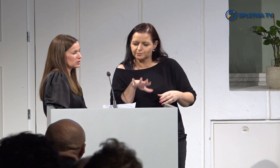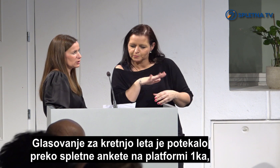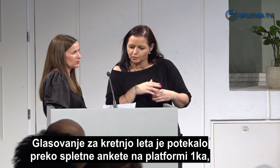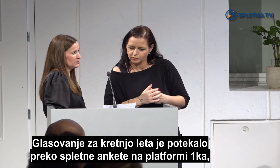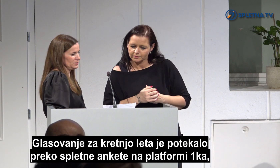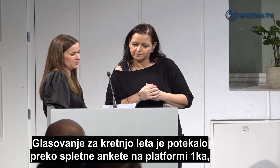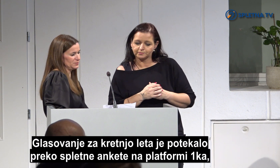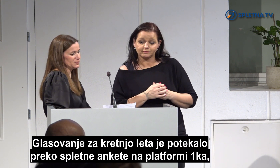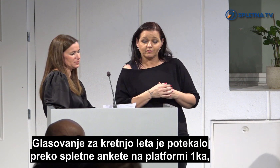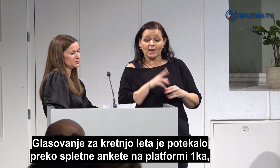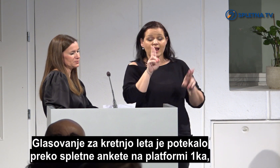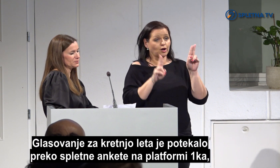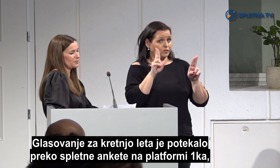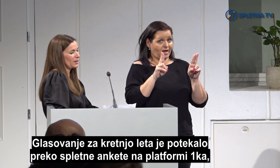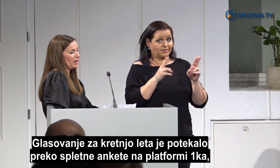družbeni prostor.